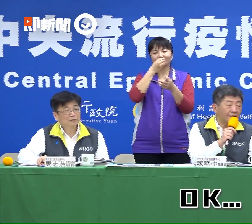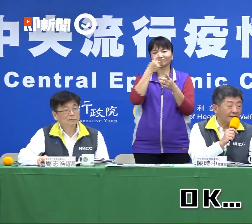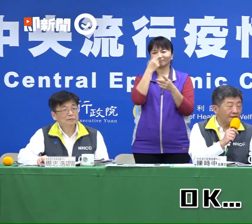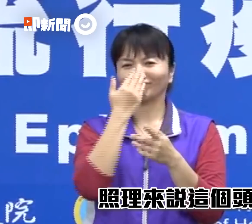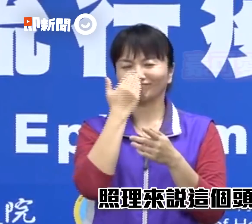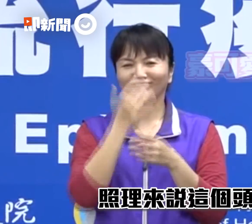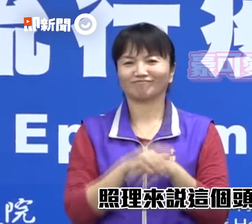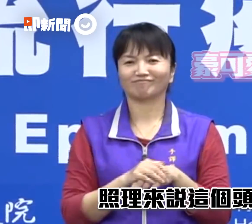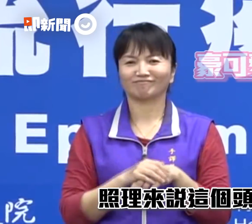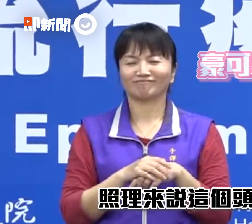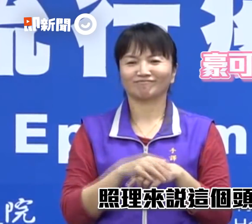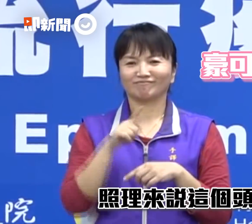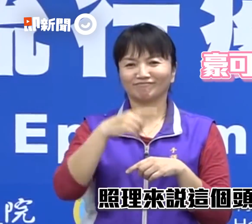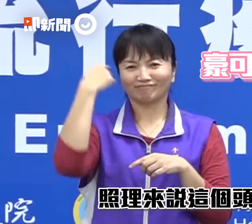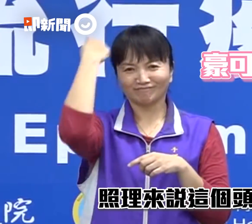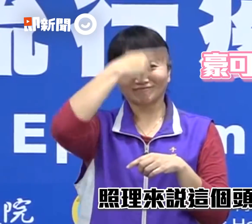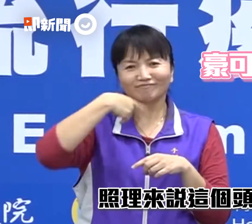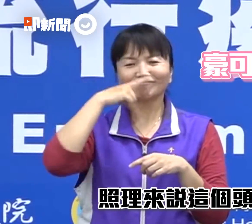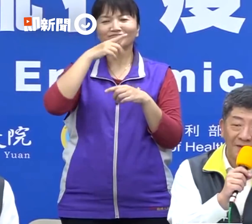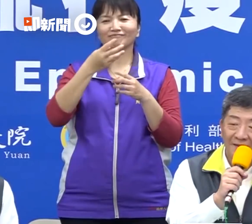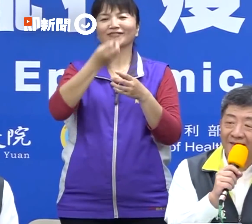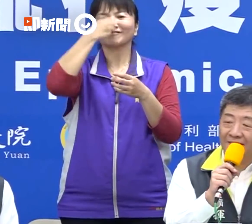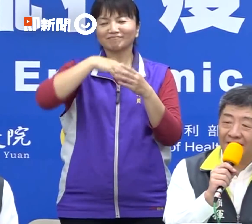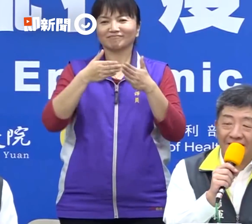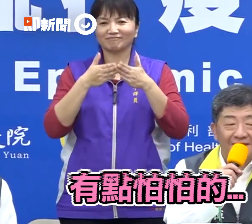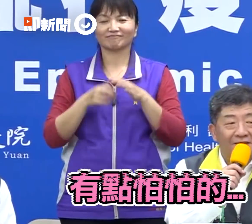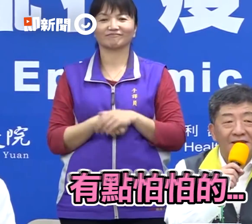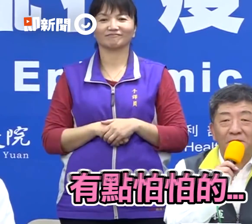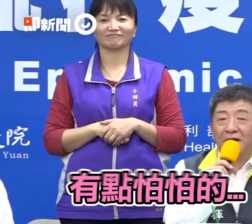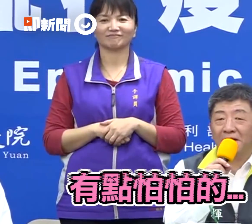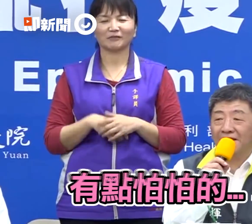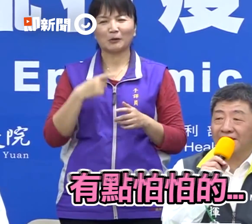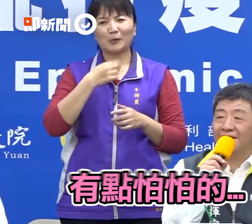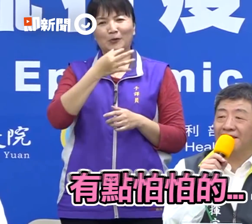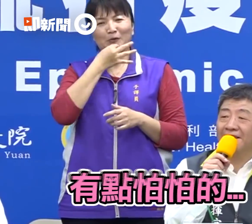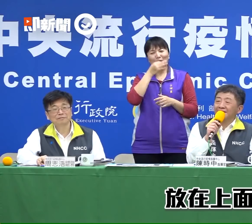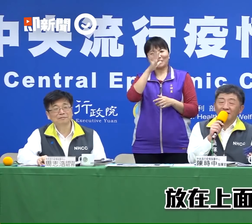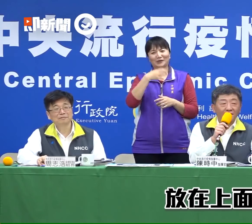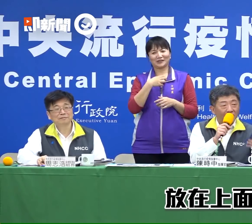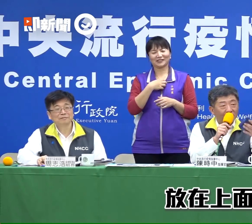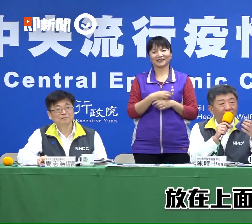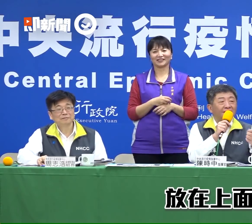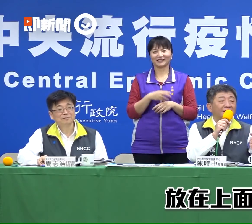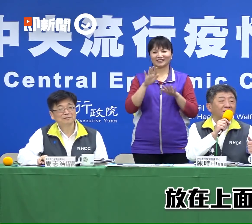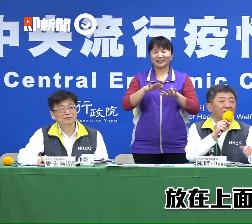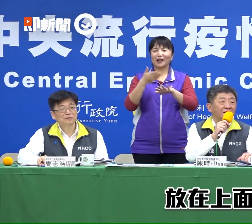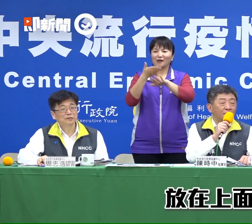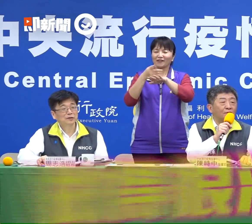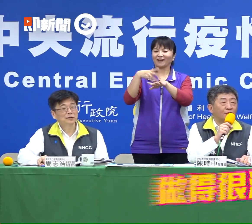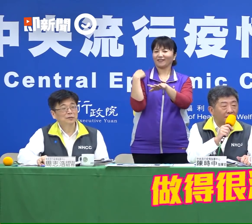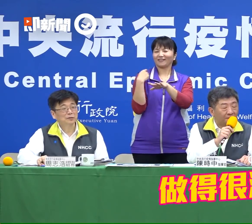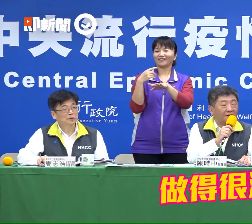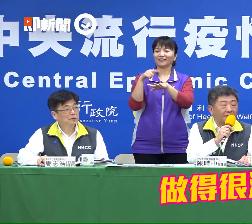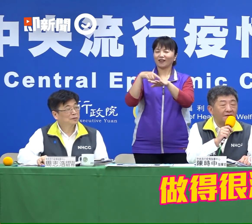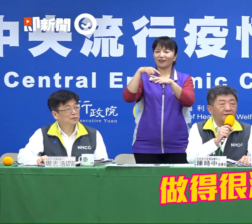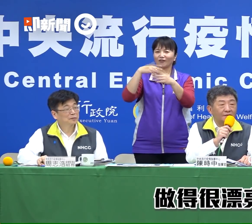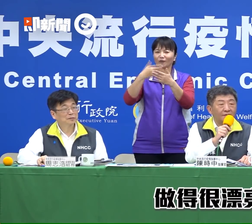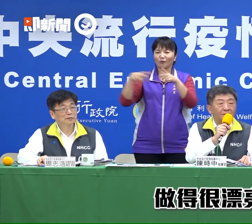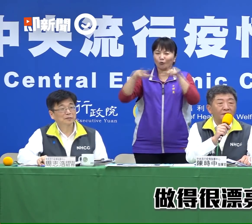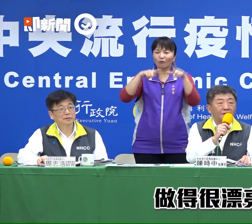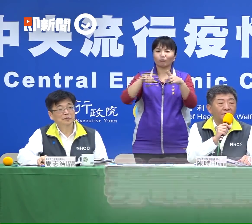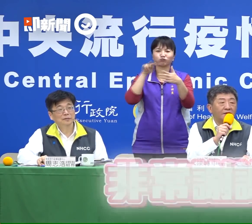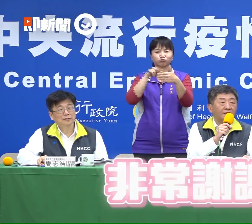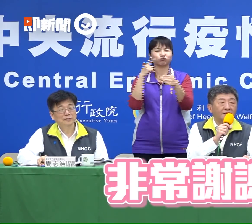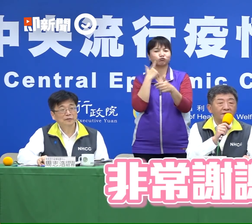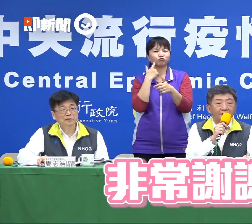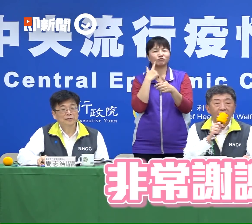那个头也要吃哈，哎，有点怕怕的哈，来放在上面。不过做得很漂亮，做得很